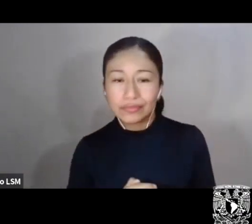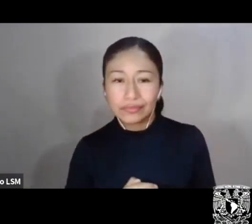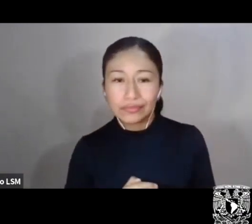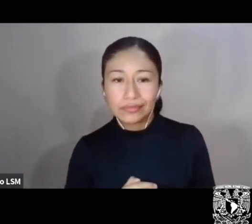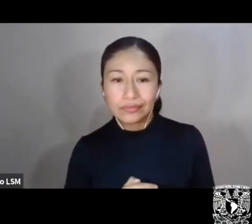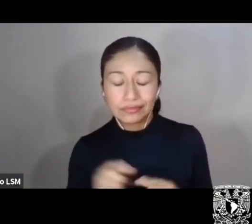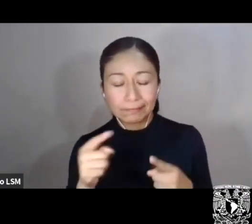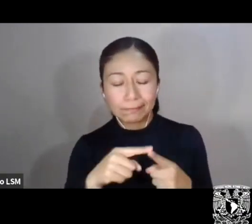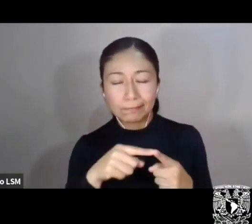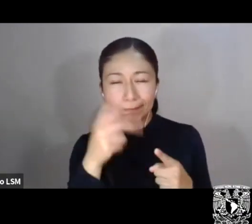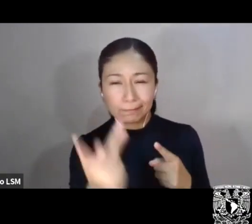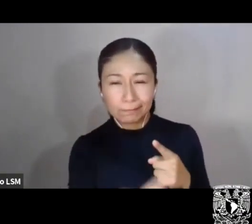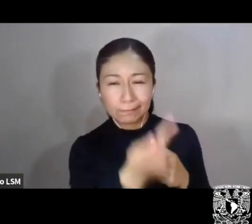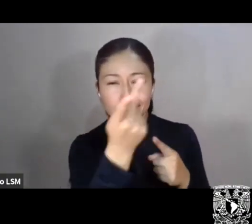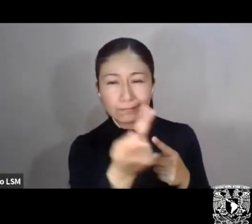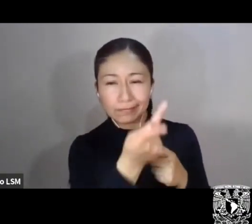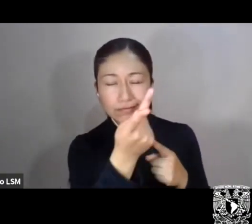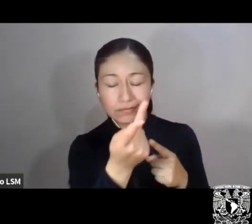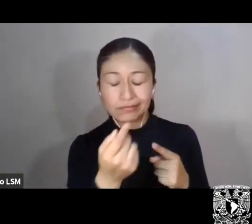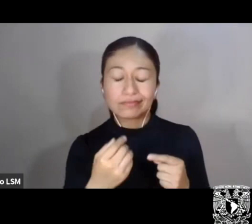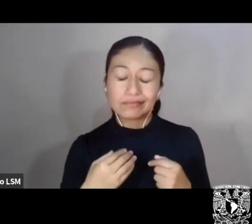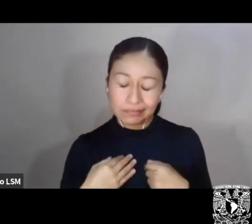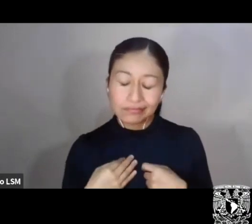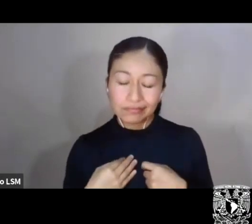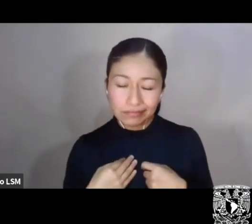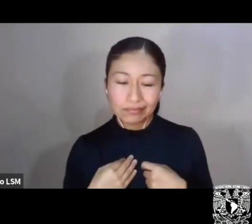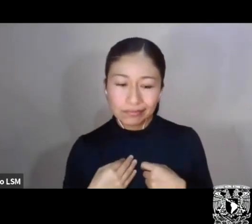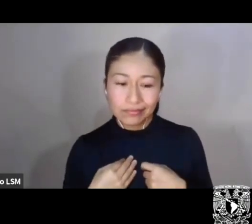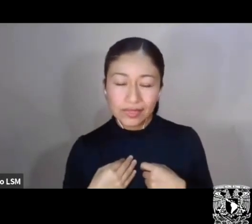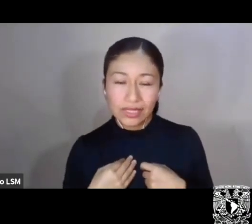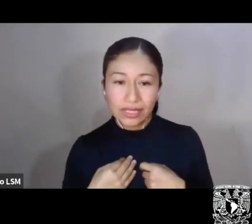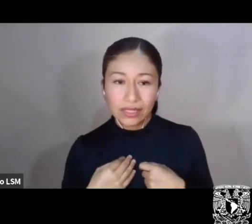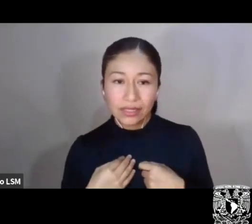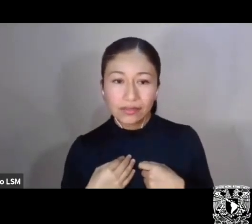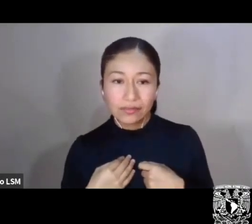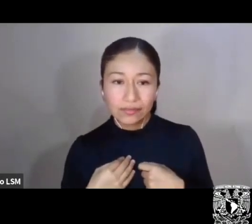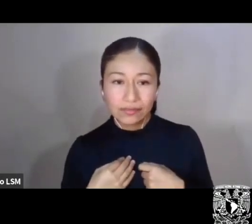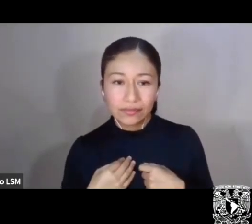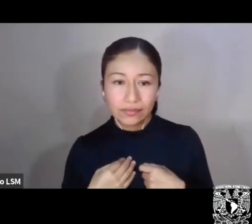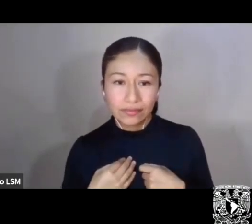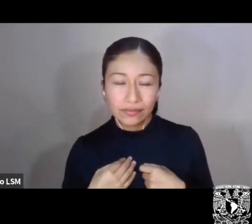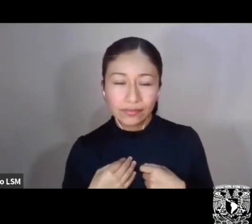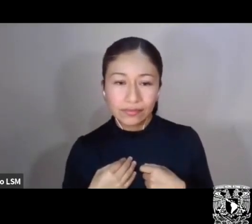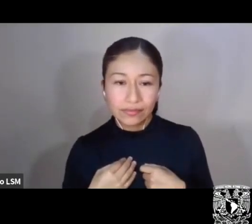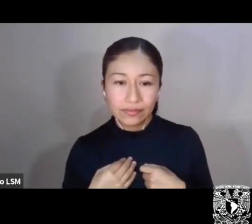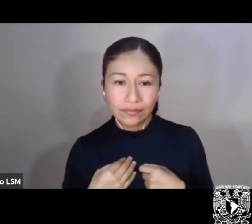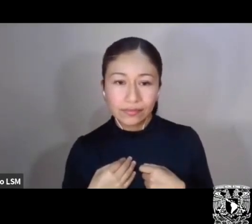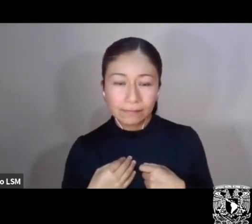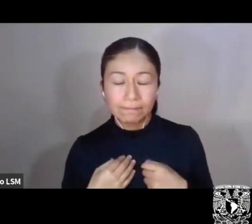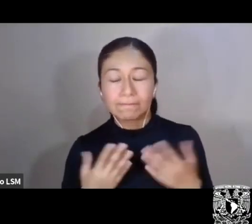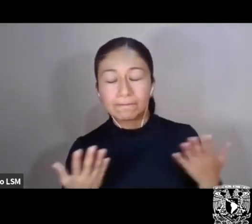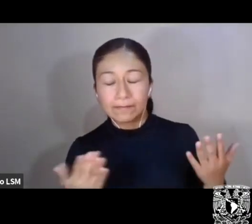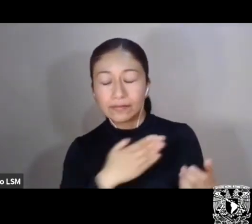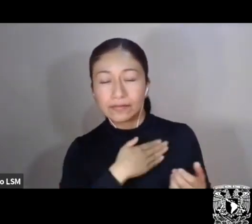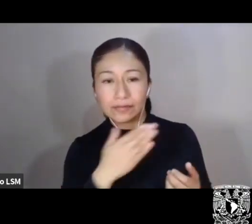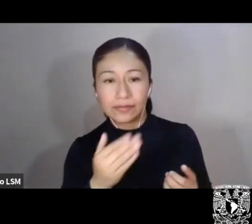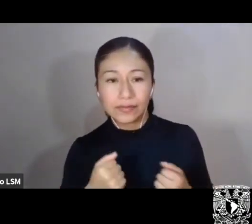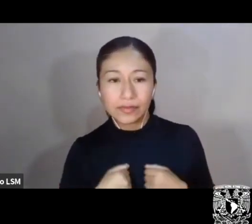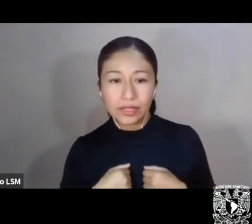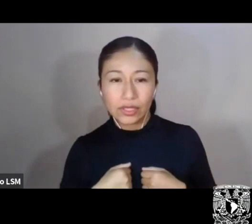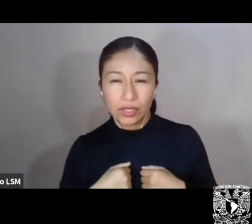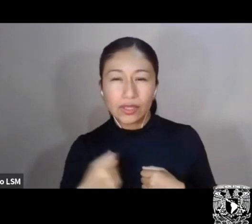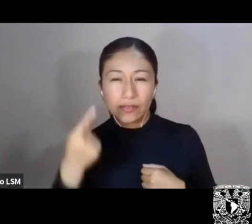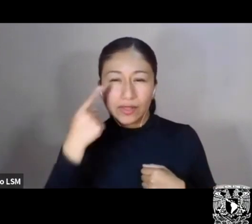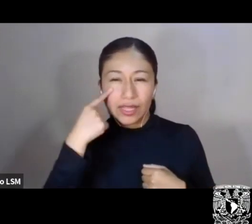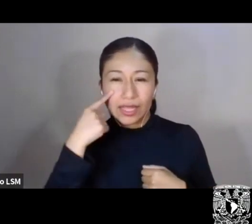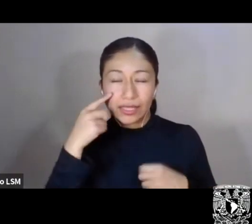Lo primero, creo que sí, mucha de, bueno, lo respondo, la cuestión de la familia, lo respondo